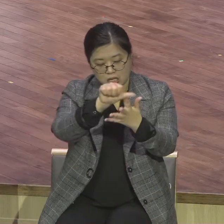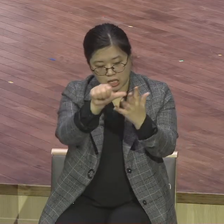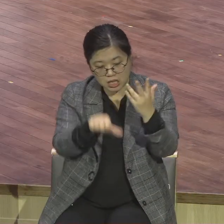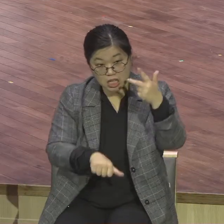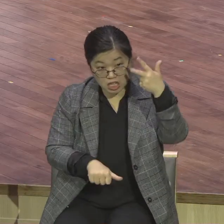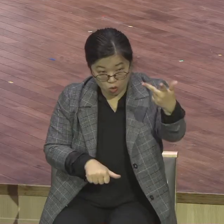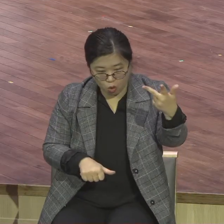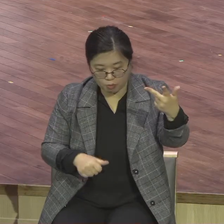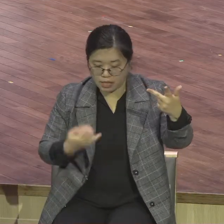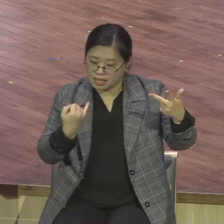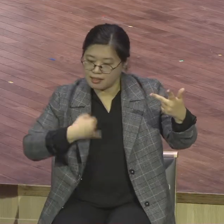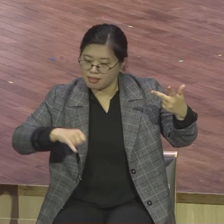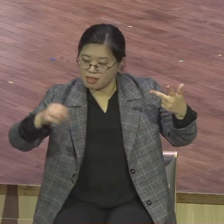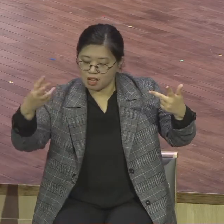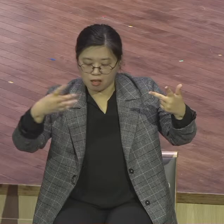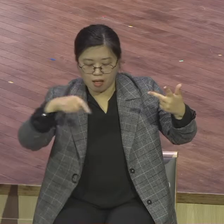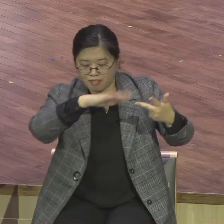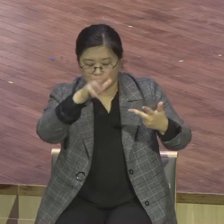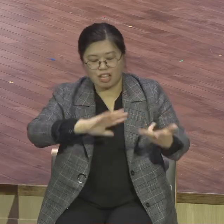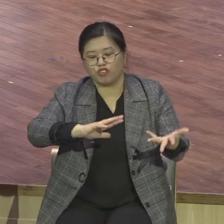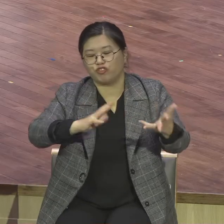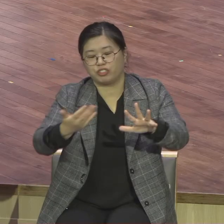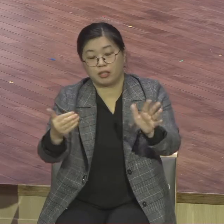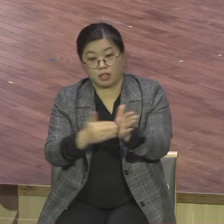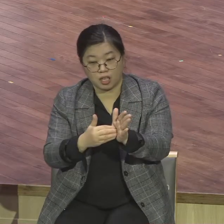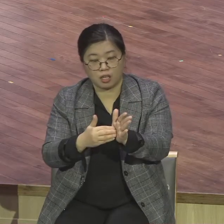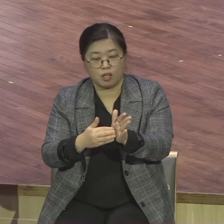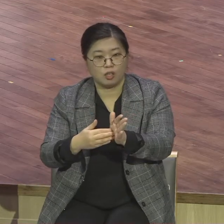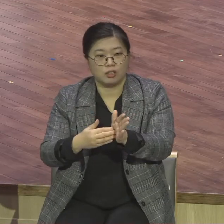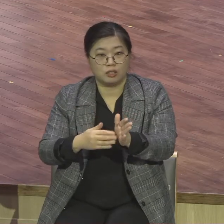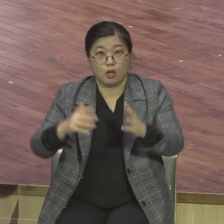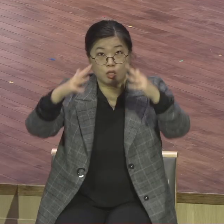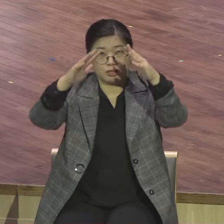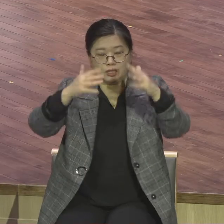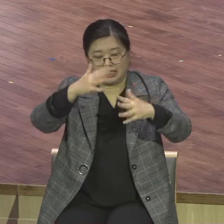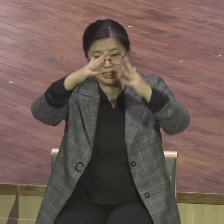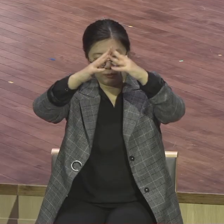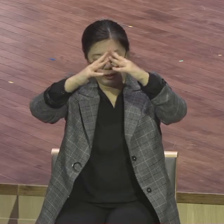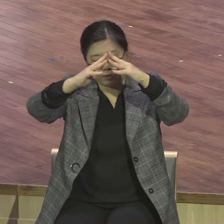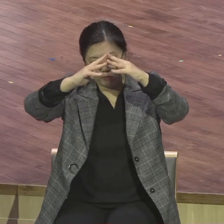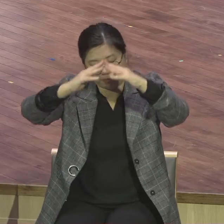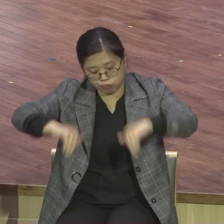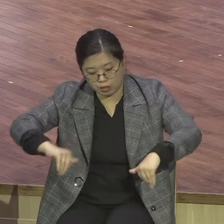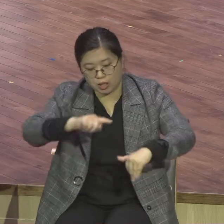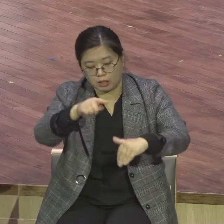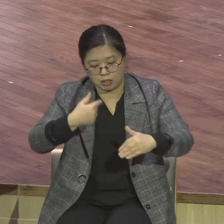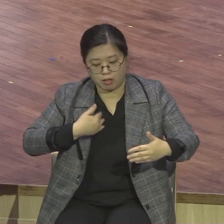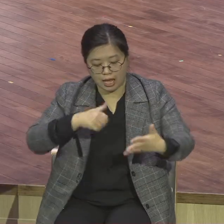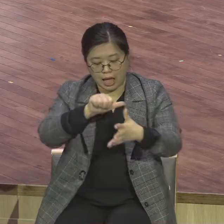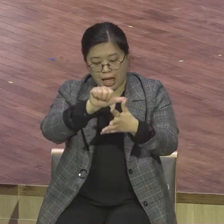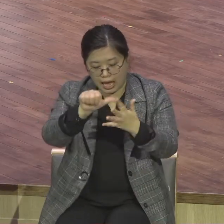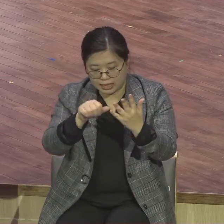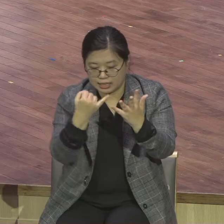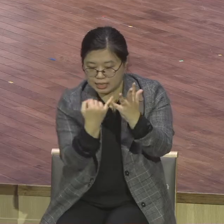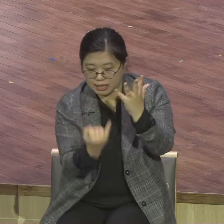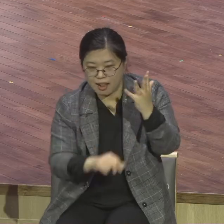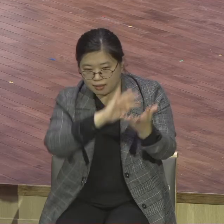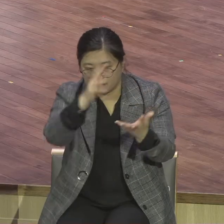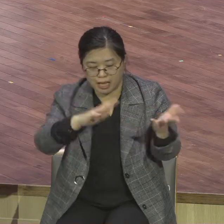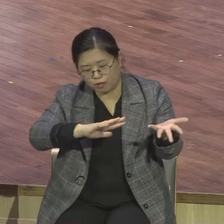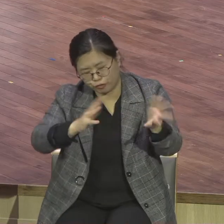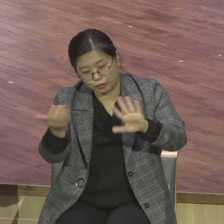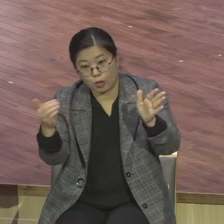집에 앞서 있는 재산 몽땅 강도당해서 그 정도가 아니요. 자기 온머리부터 정신으로 발끝까지